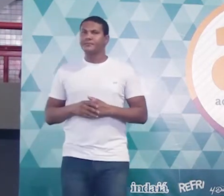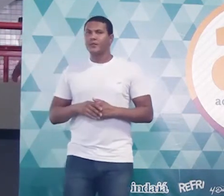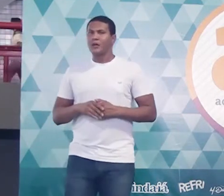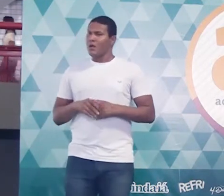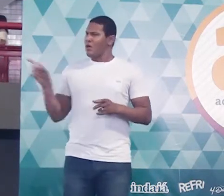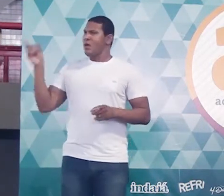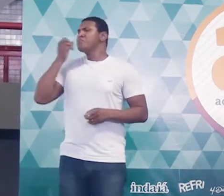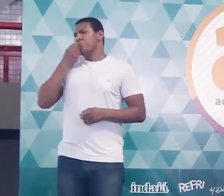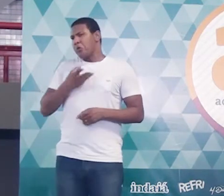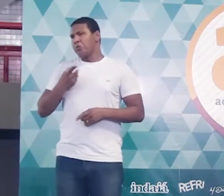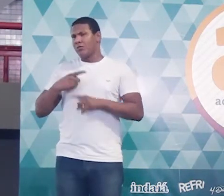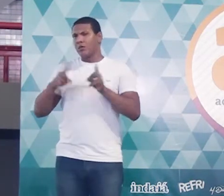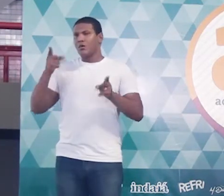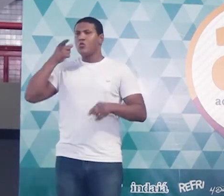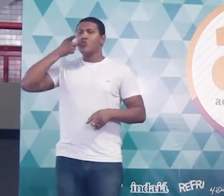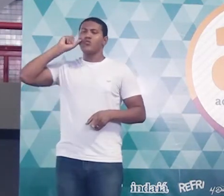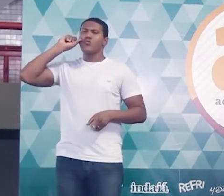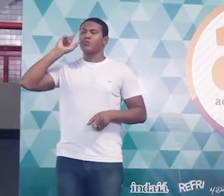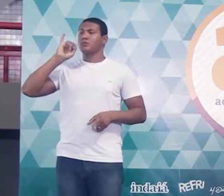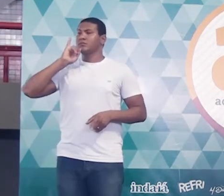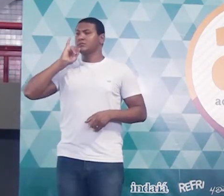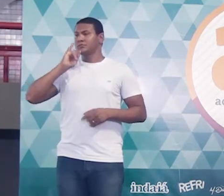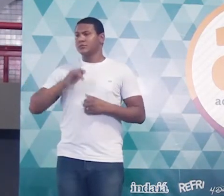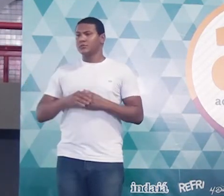chover, mas só o tempo.